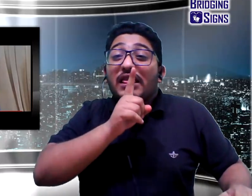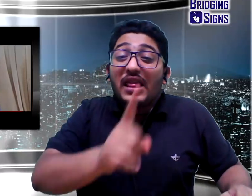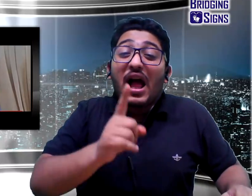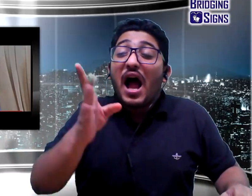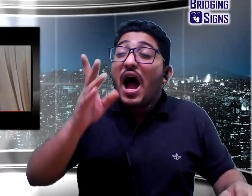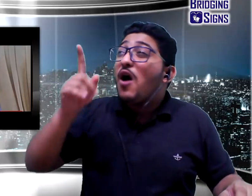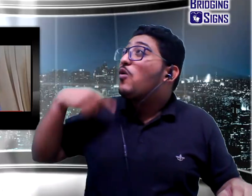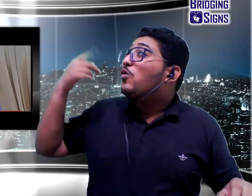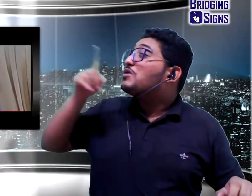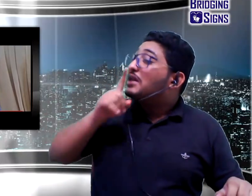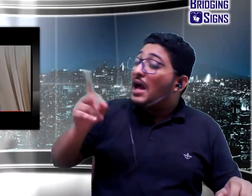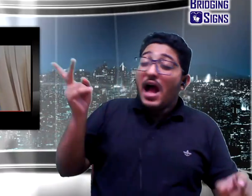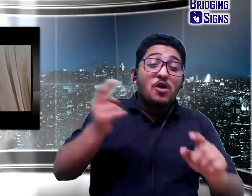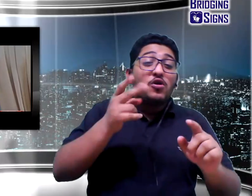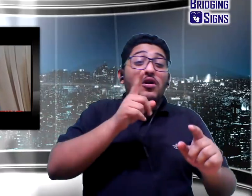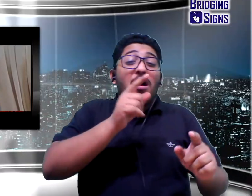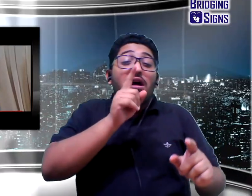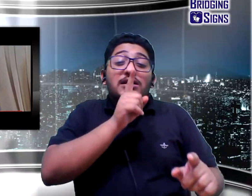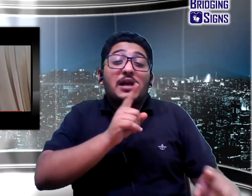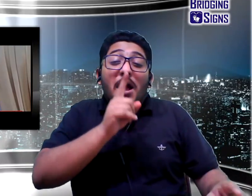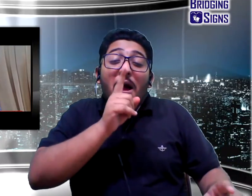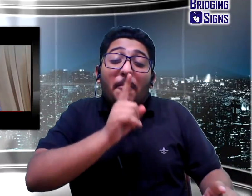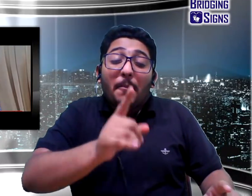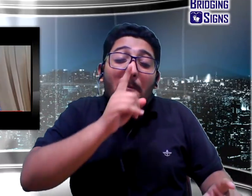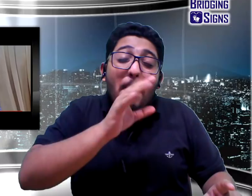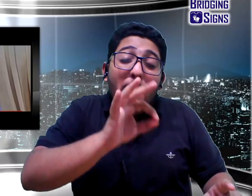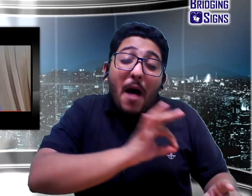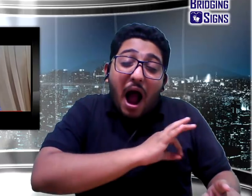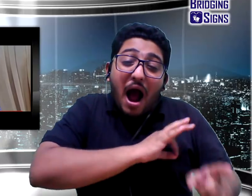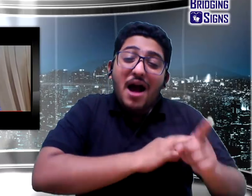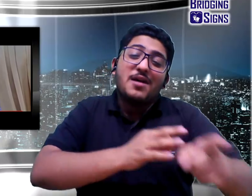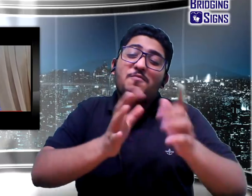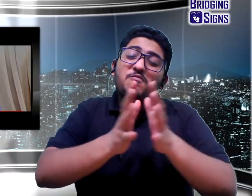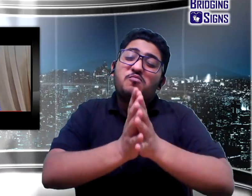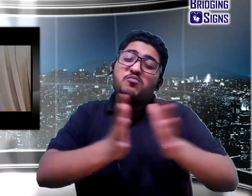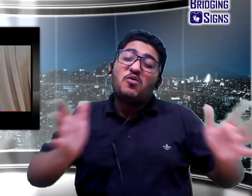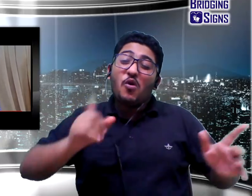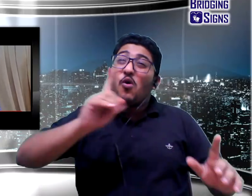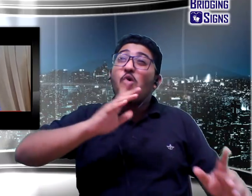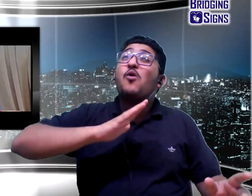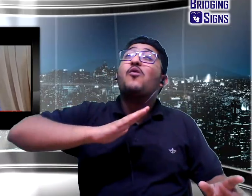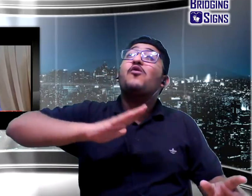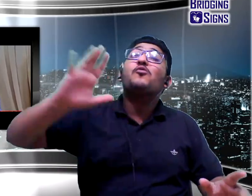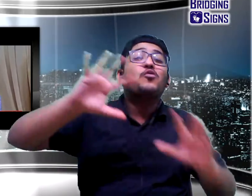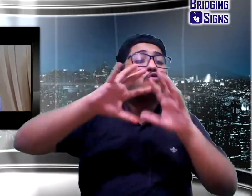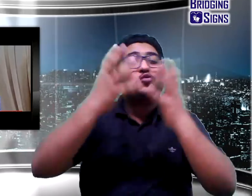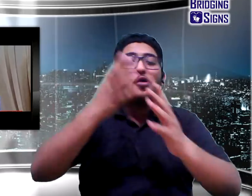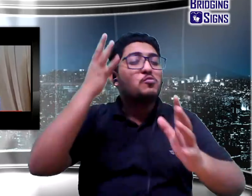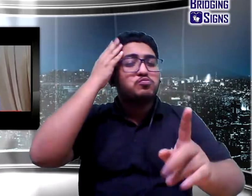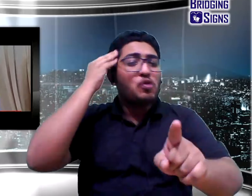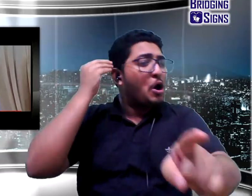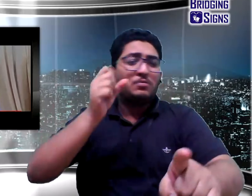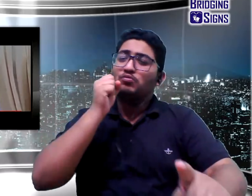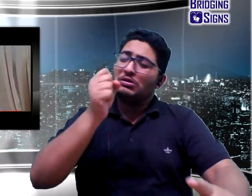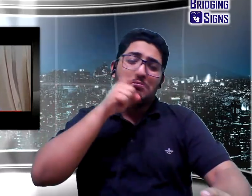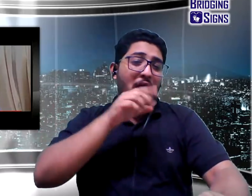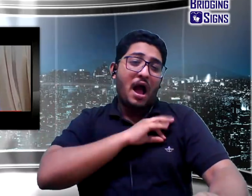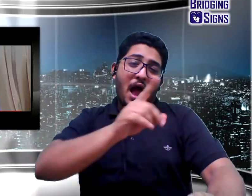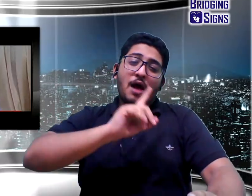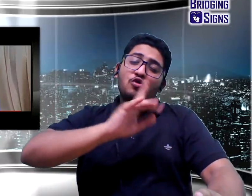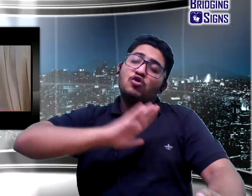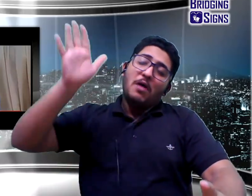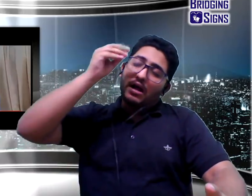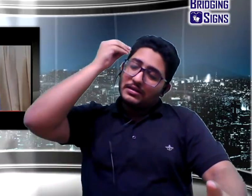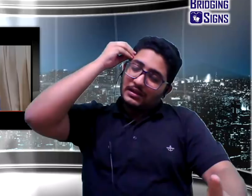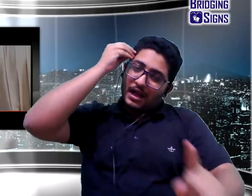ਬਾਬੇ ਦਾ ਸੱਚ ਤੇ ਇਮਰਾਨ ਖਾਨ ਦੇ ਅਹਿਸਾਨ ਨੂੰ ਰਹਿੰਦੀ ਕਾਇਨਾਤ ਤੱਕ ਆਦਿ ਅਨੰਤ ਕੋਈ ਦਬਾ ਨਹੀਂ ਸਕਦਾ, ਕੋਈ ਮਿਟਾ ਨਹੀਂ